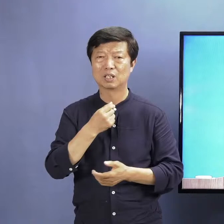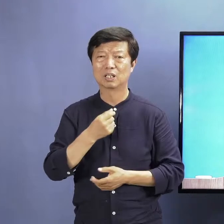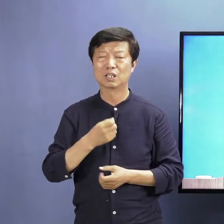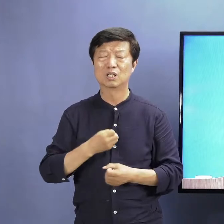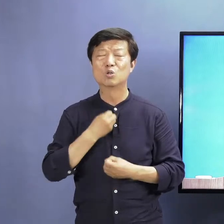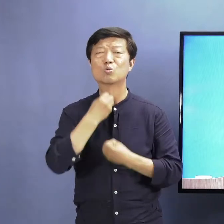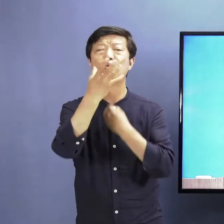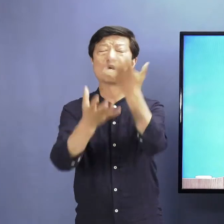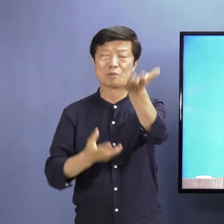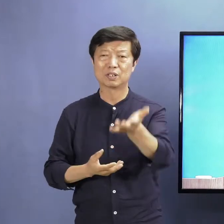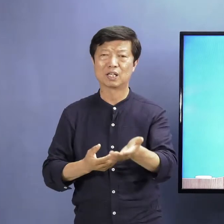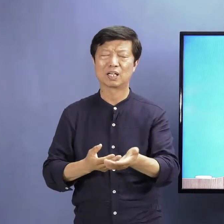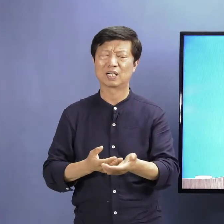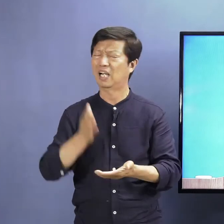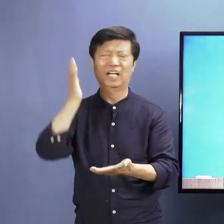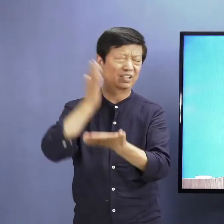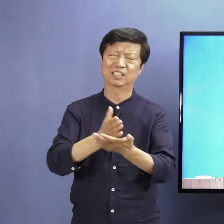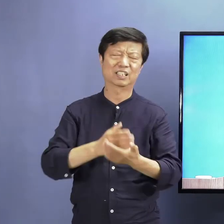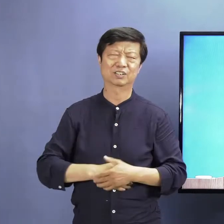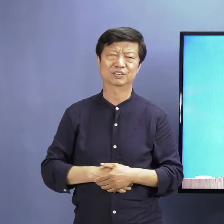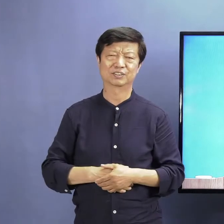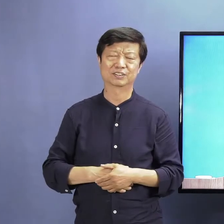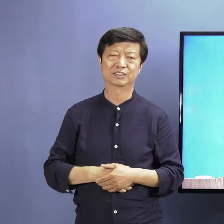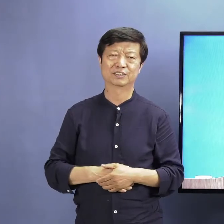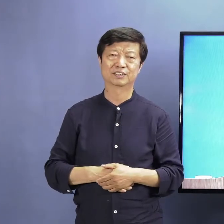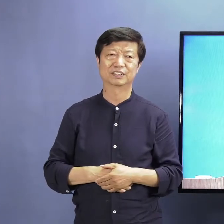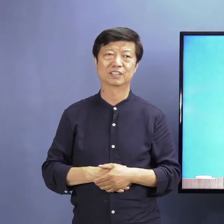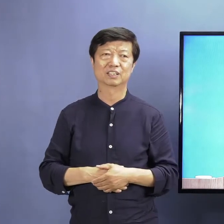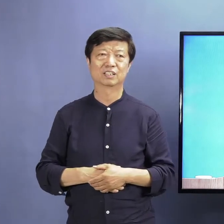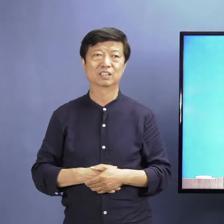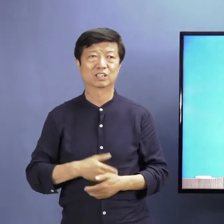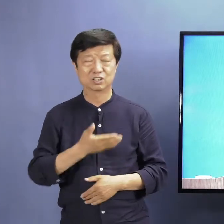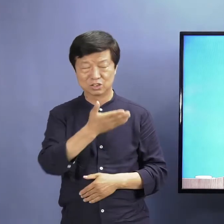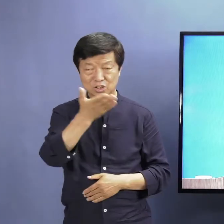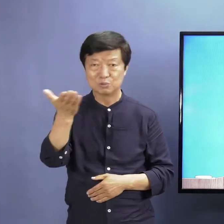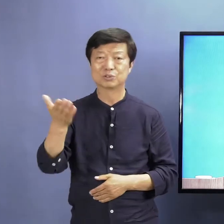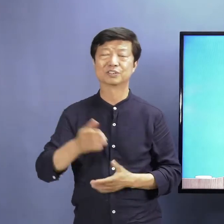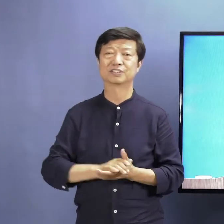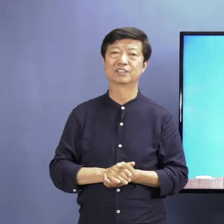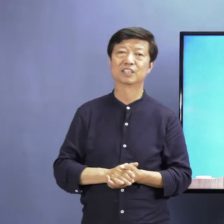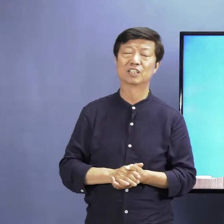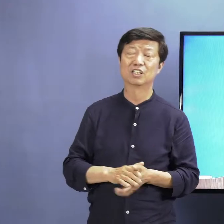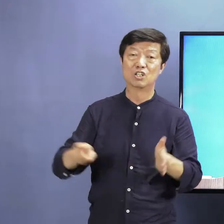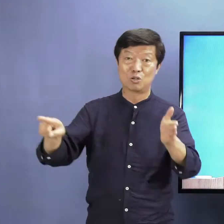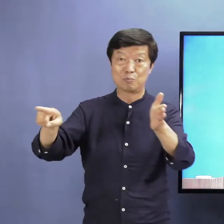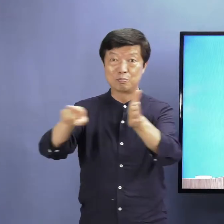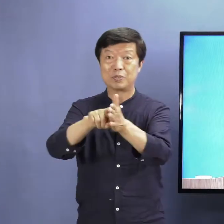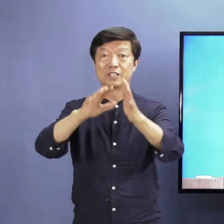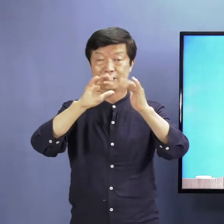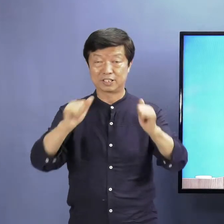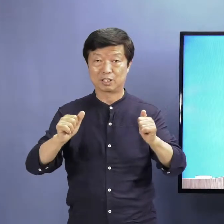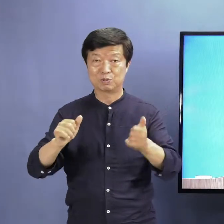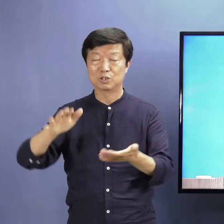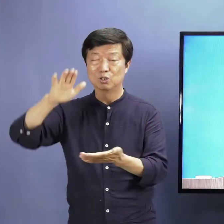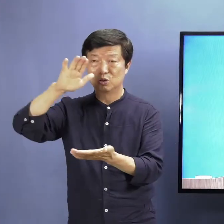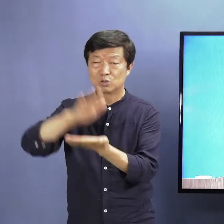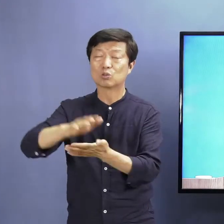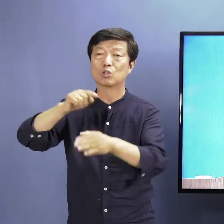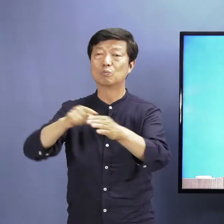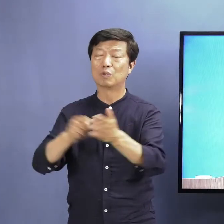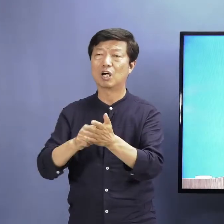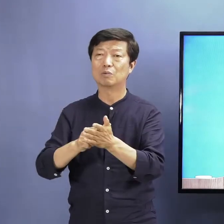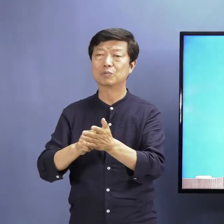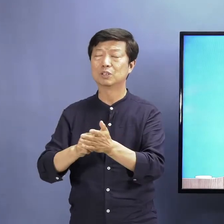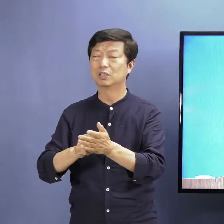토해버리겠다는 거 아니에요. 여러분, 그래요. 신앙인이 열정을 잃어버리고 미지근한